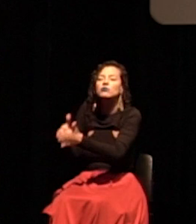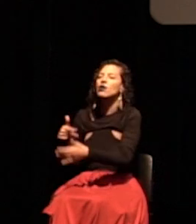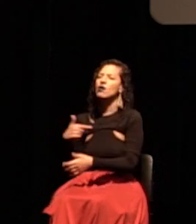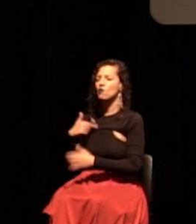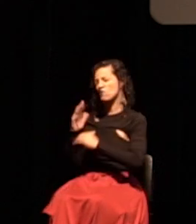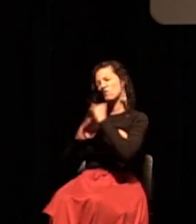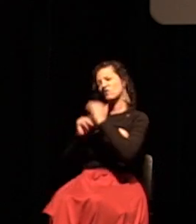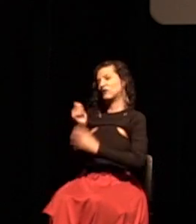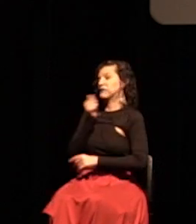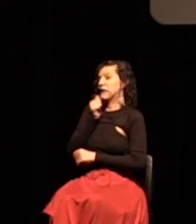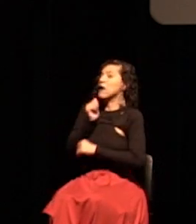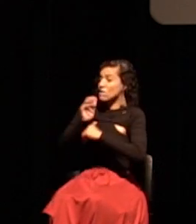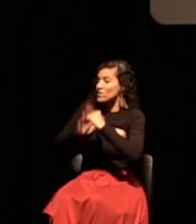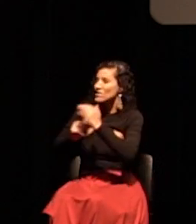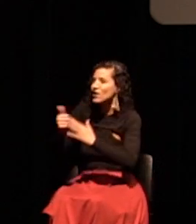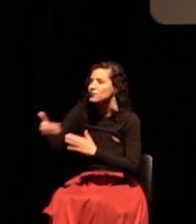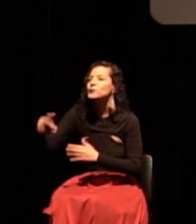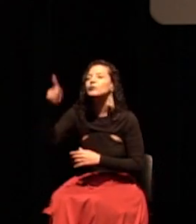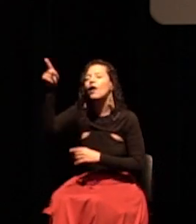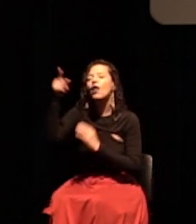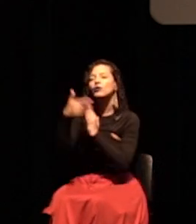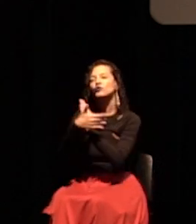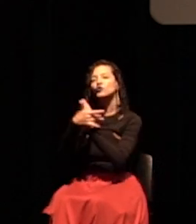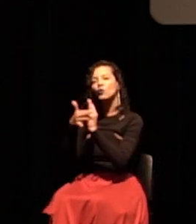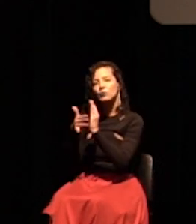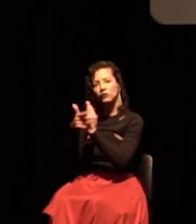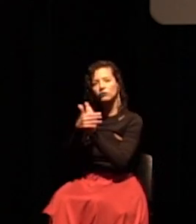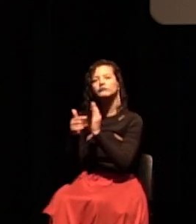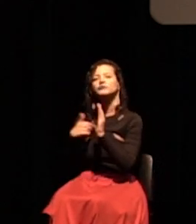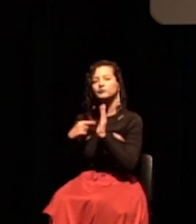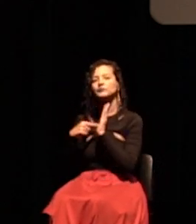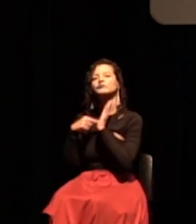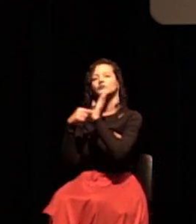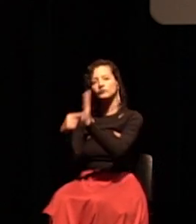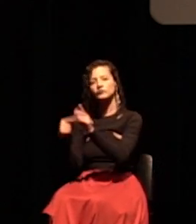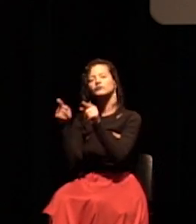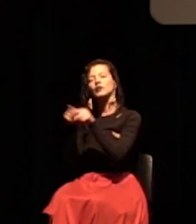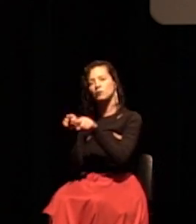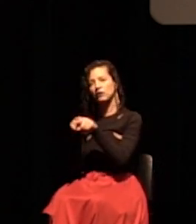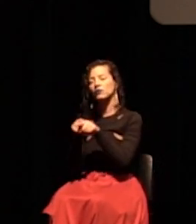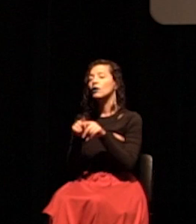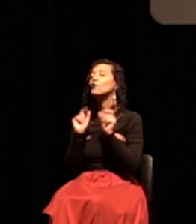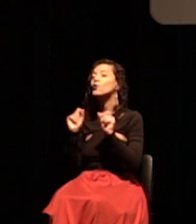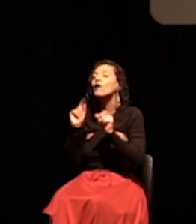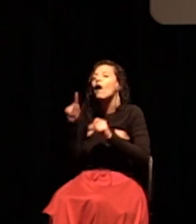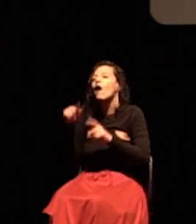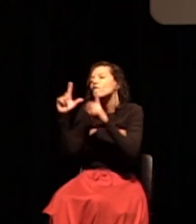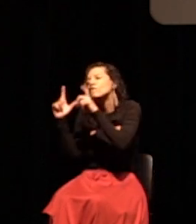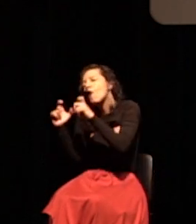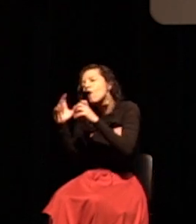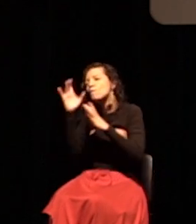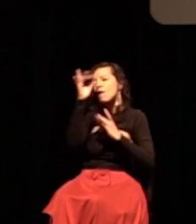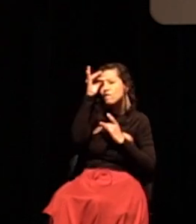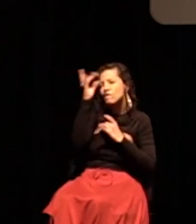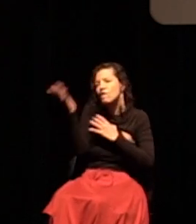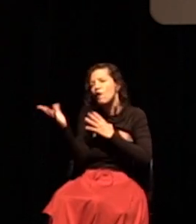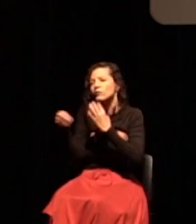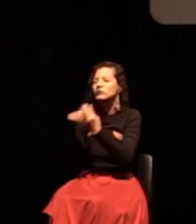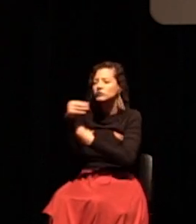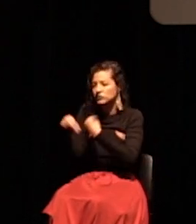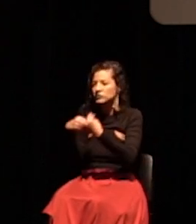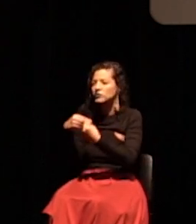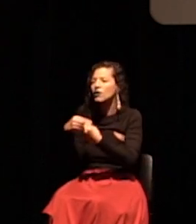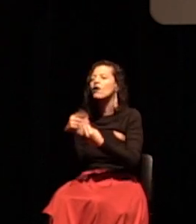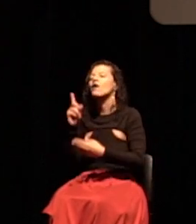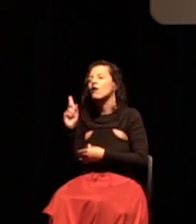e vou apresentar no Tomi Otaki, não é? É performances. Eu chamo ações,